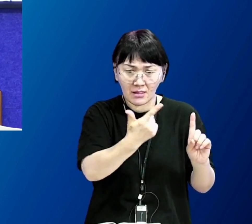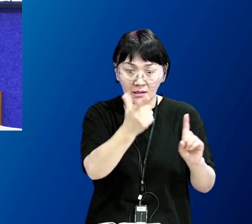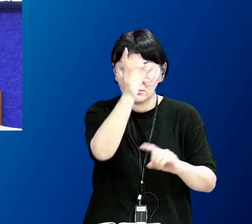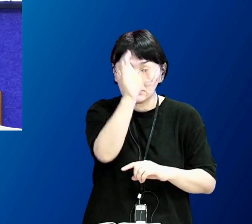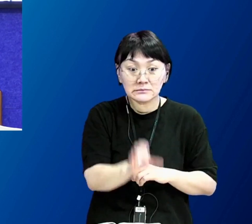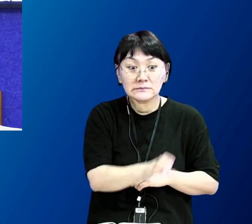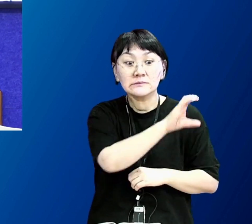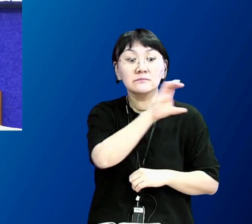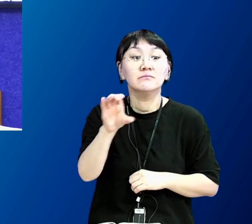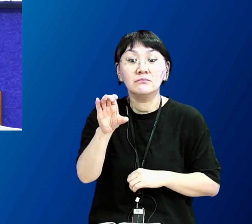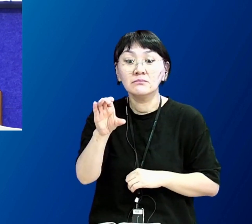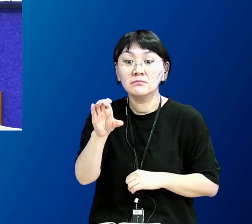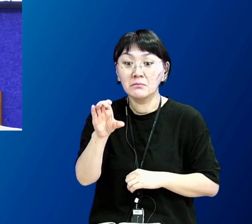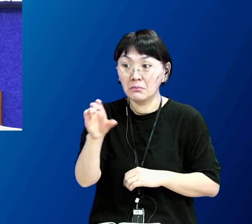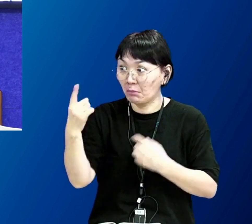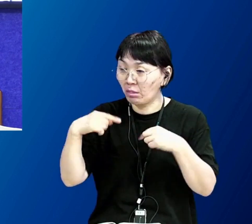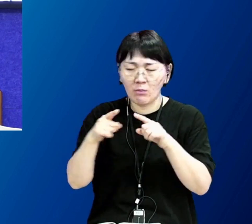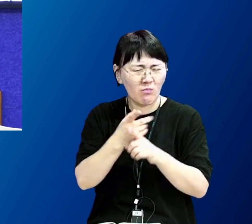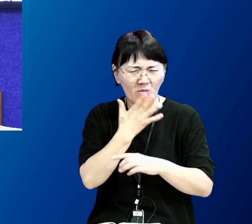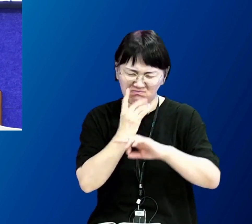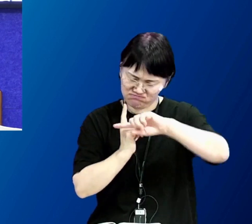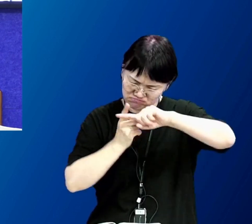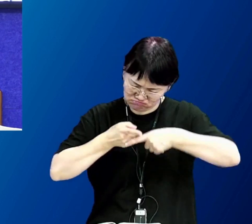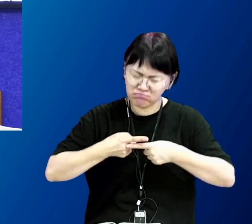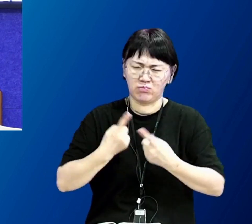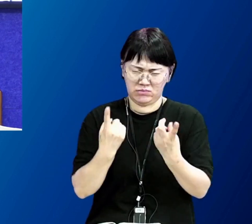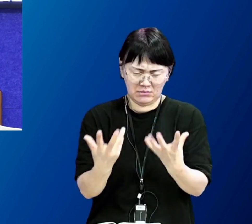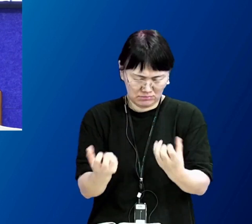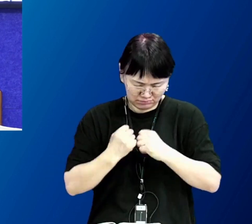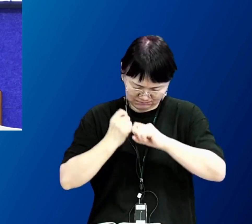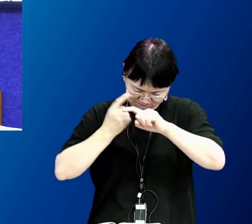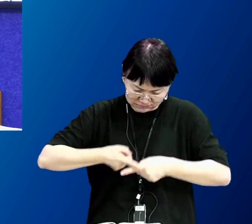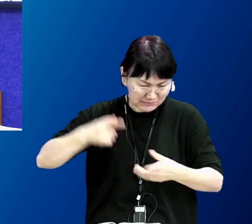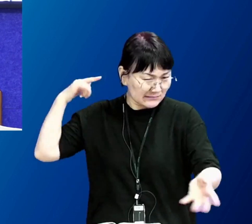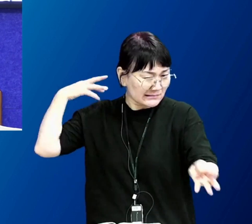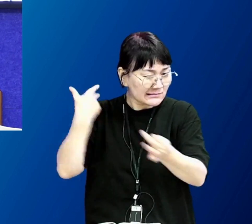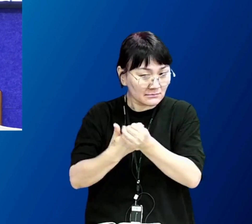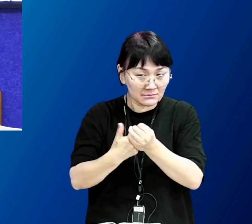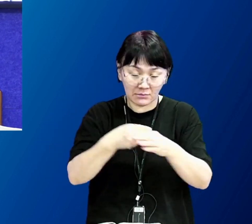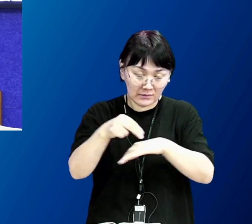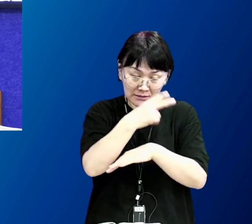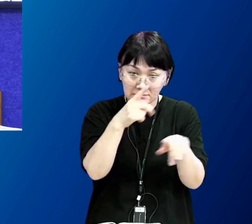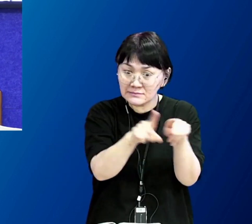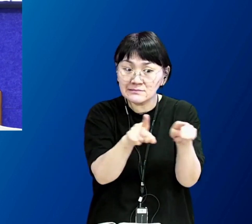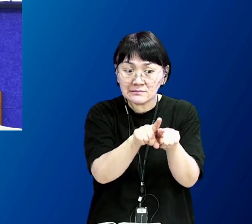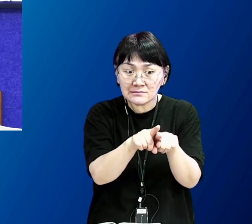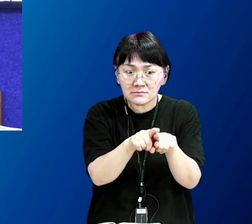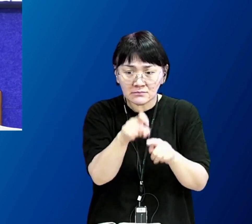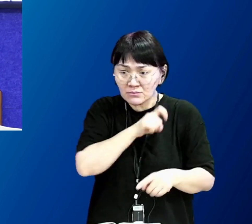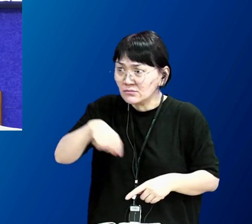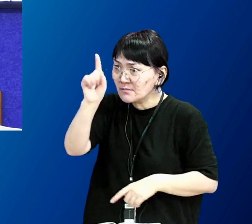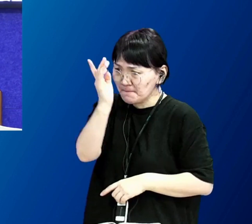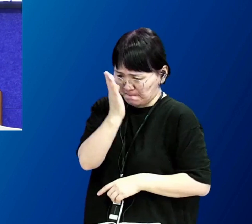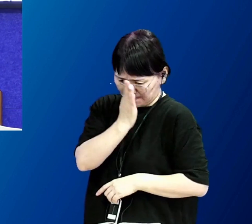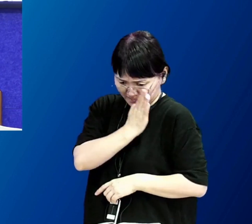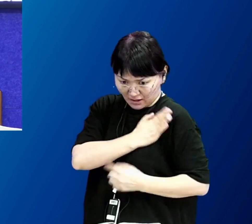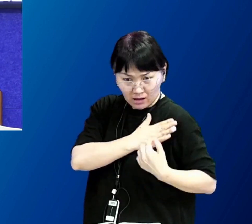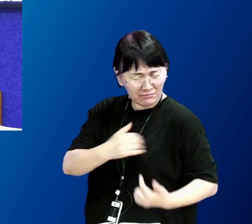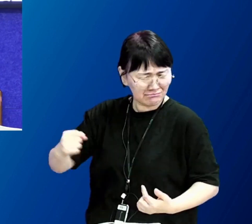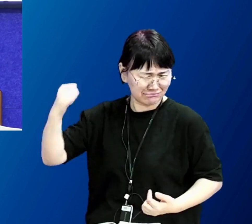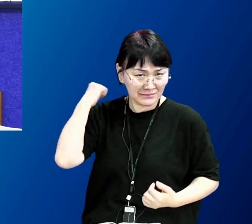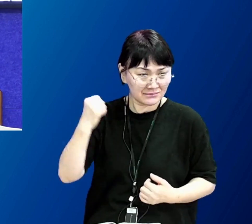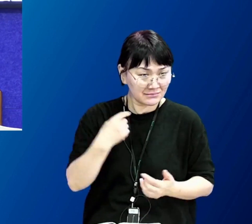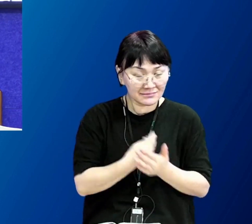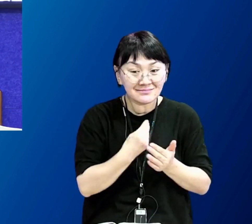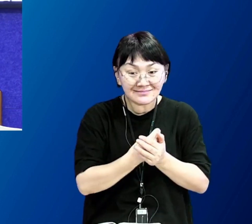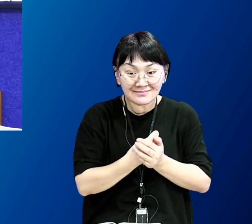дээр уруугаа харан цовдлогдсон өх хүртлээ эзнийг дагсан биз? Паулч тэр Христийн хайр биднийг алавддаг.